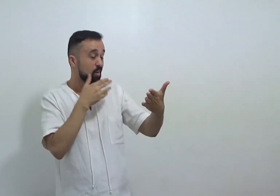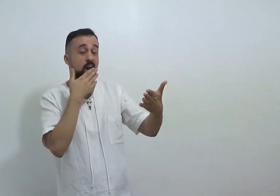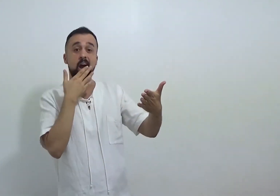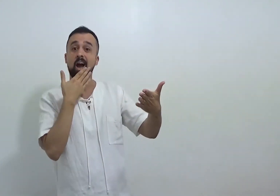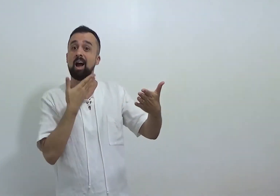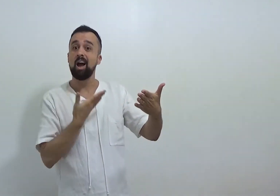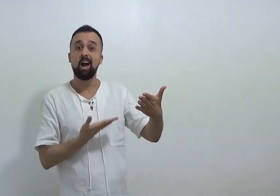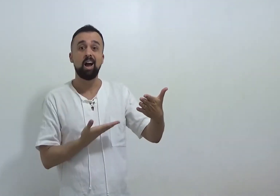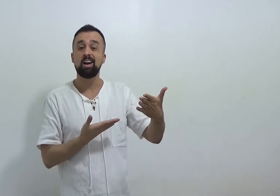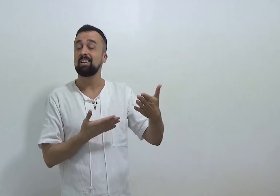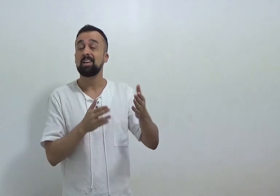Curuaia.